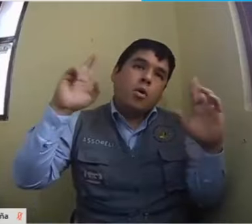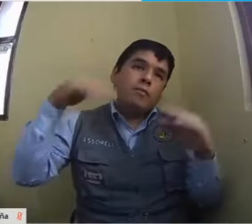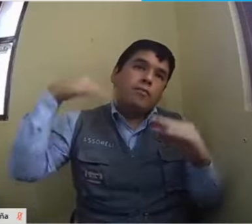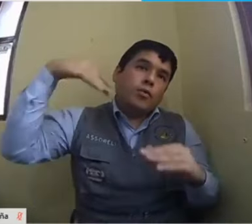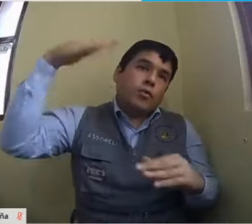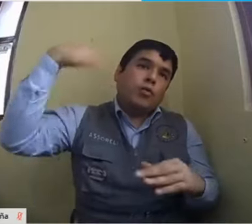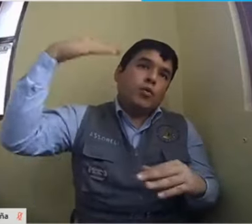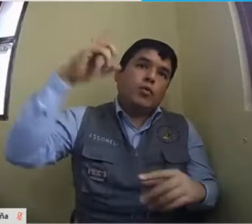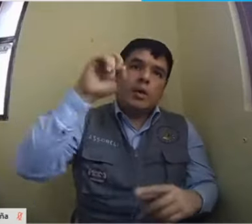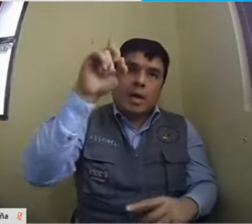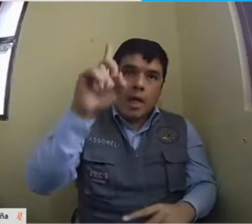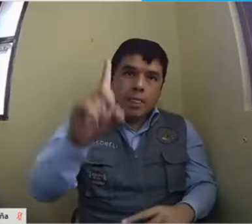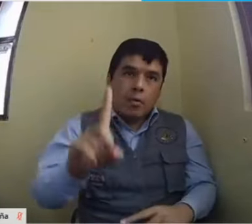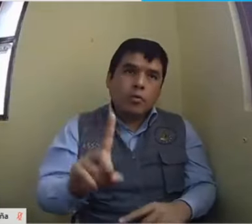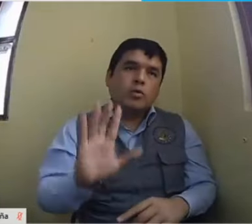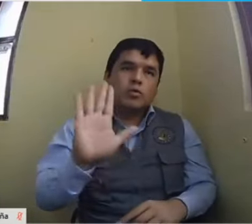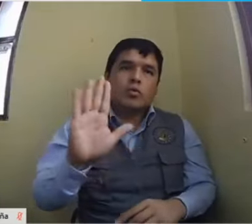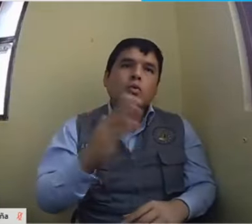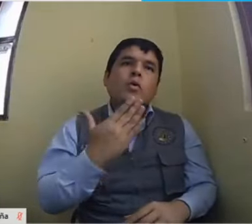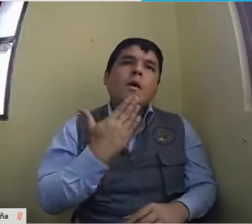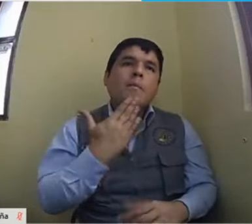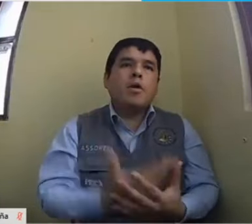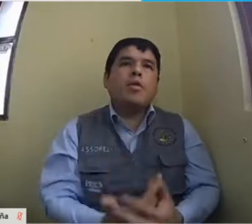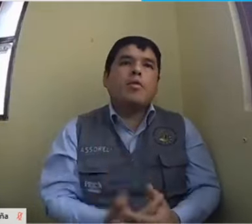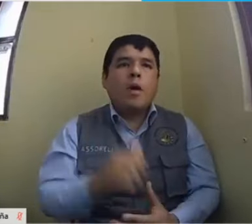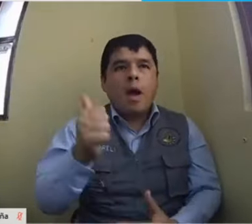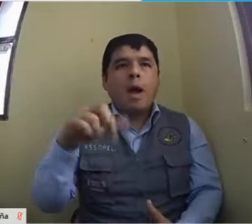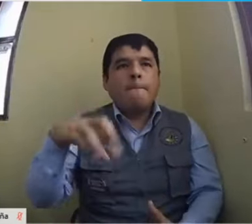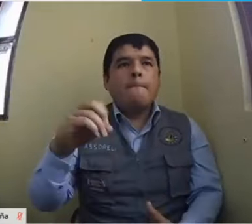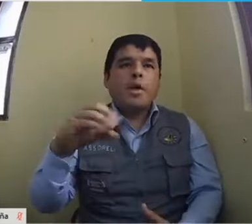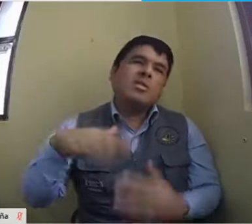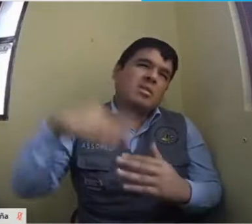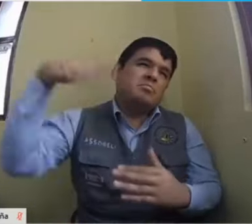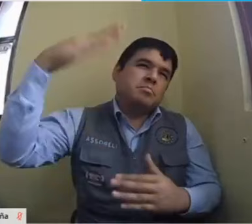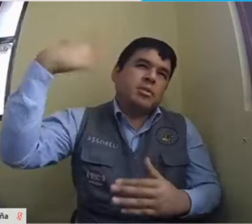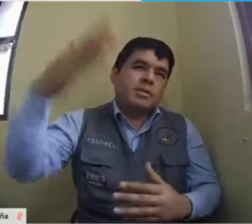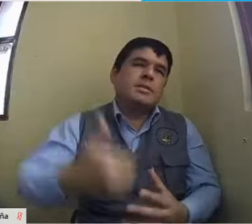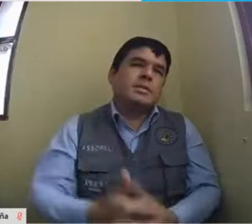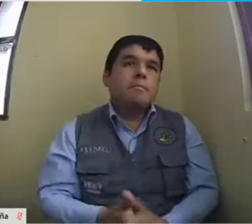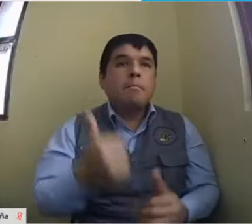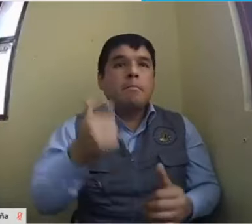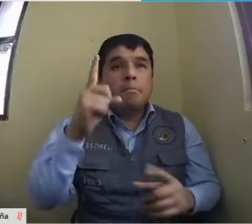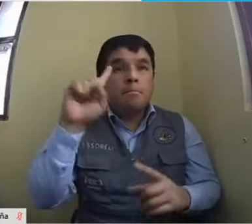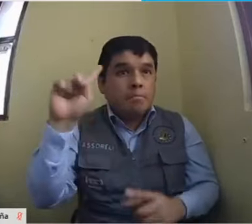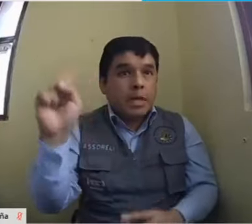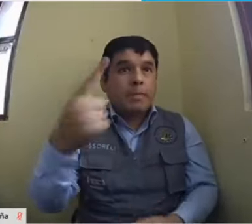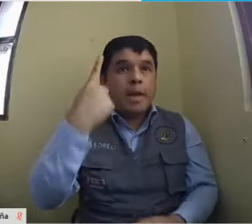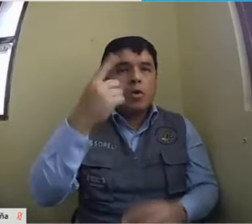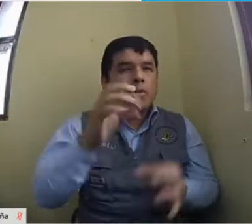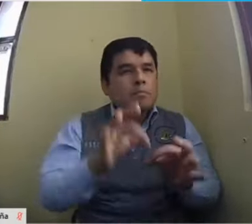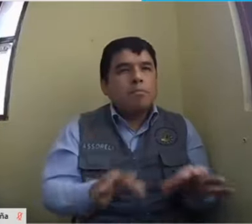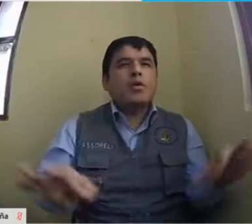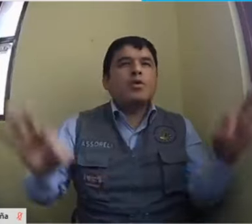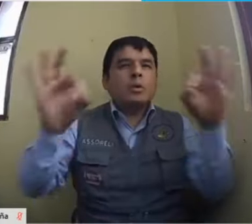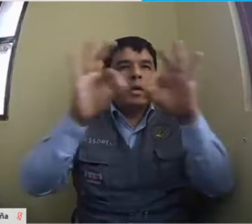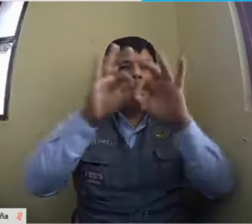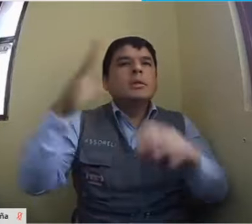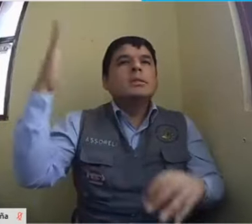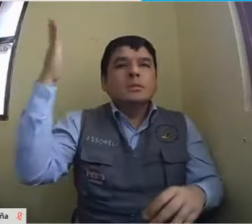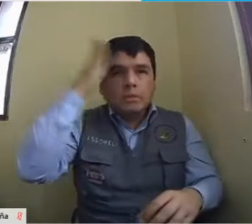Ojalá en el futuro ustedes cada uno mejor se le puede poner una seña, un